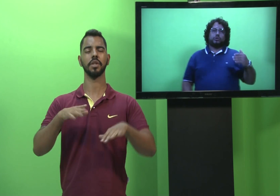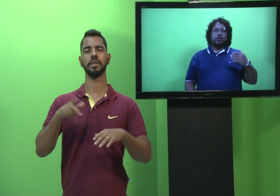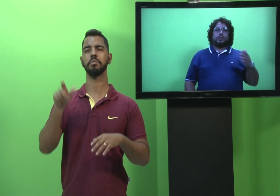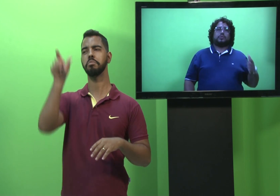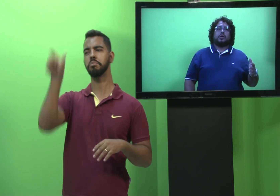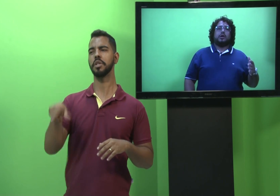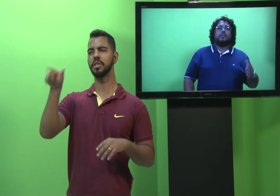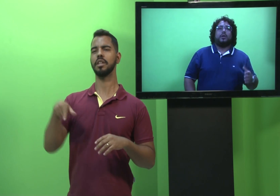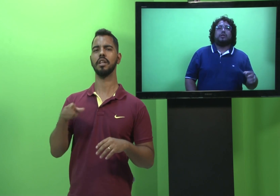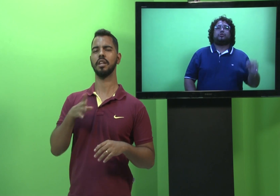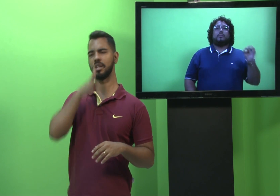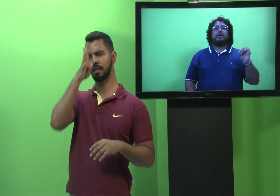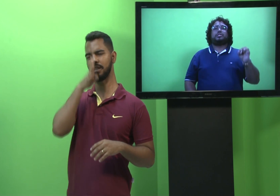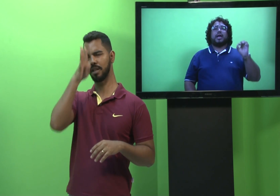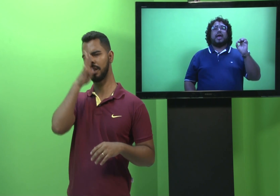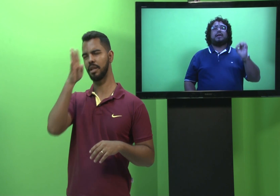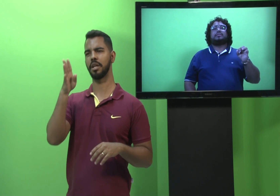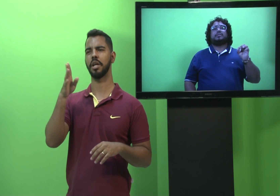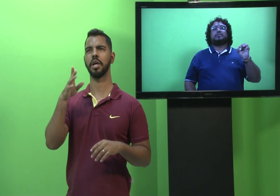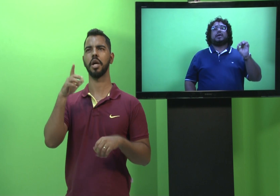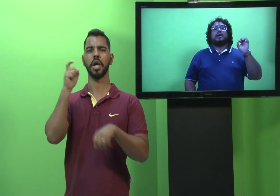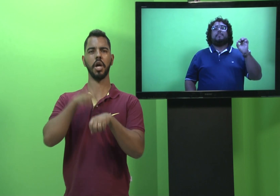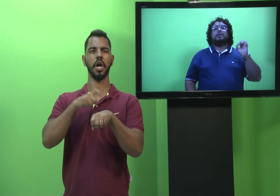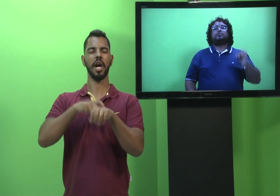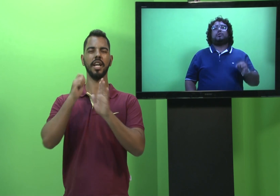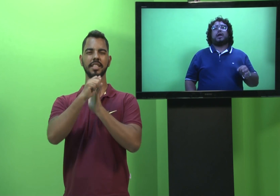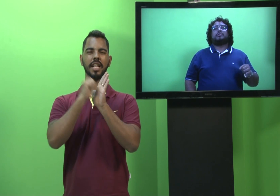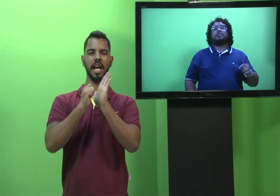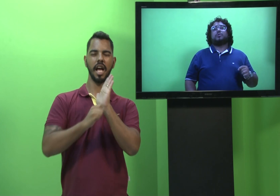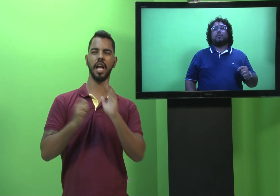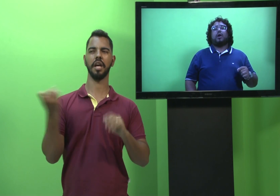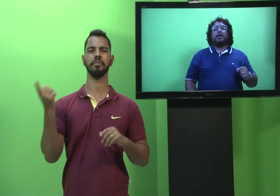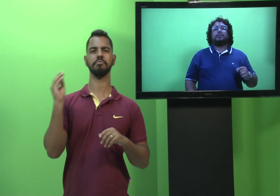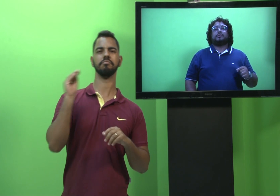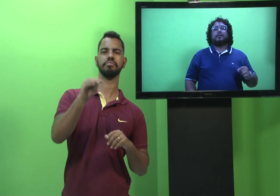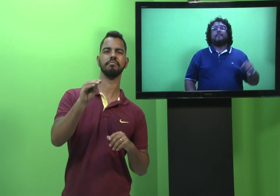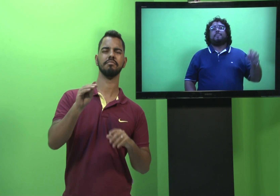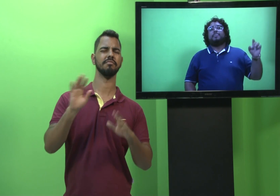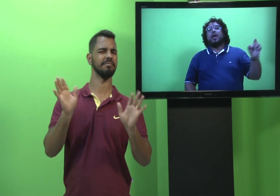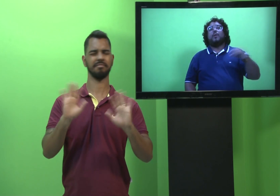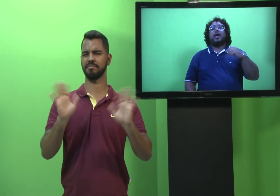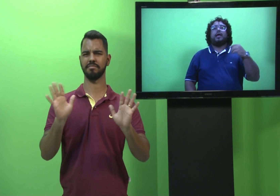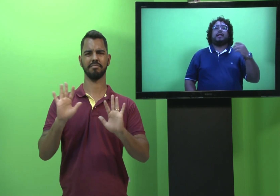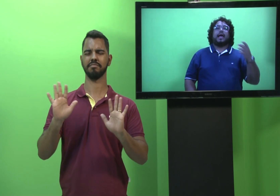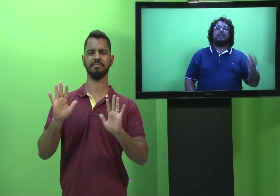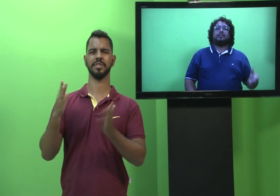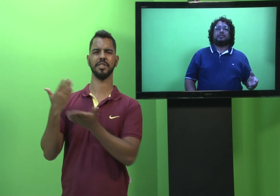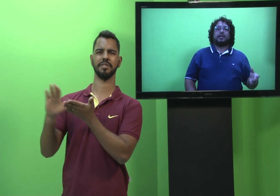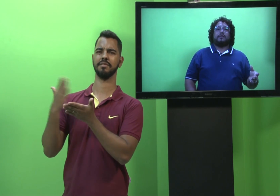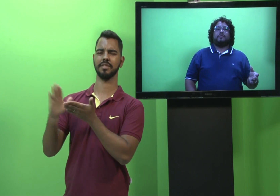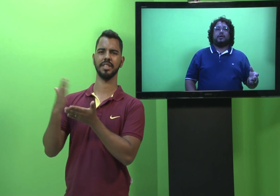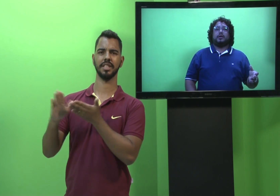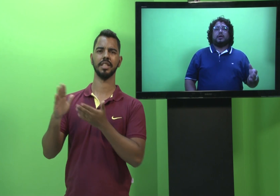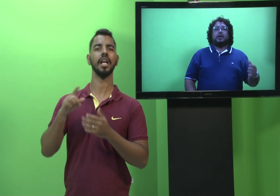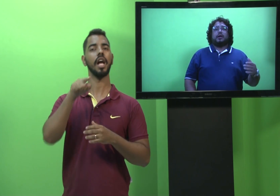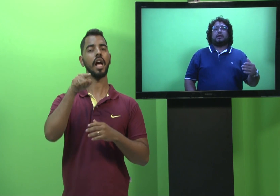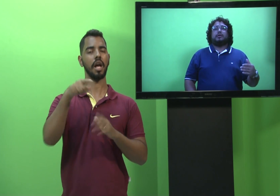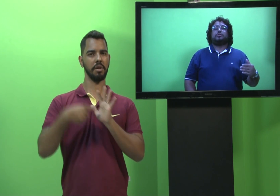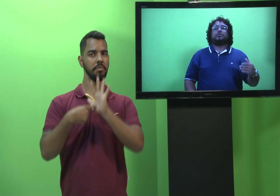de horas, porém somente essas mencionadas estão corretas. Não erre nada de escrever